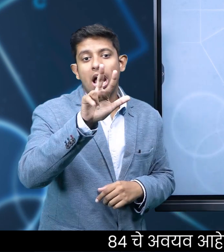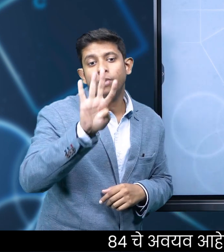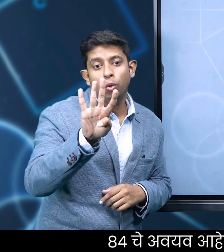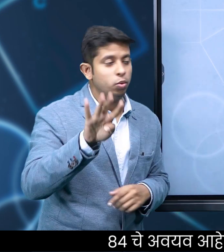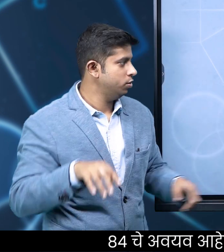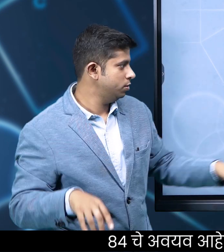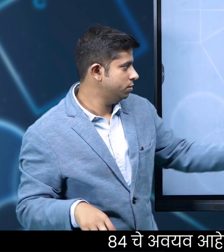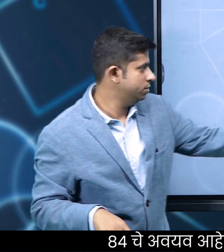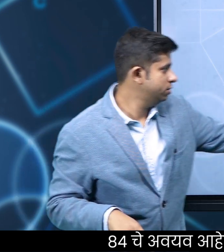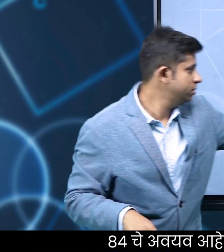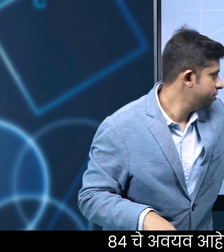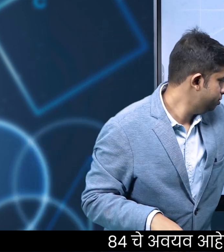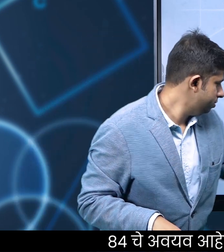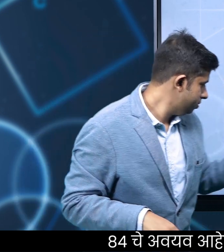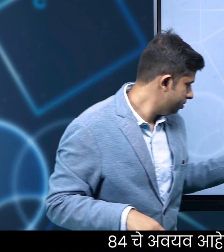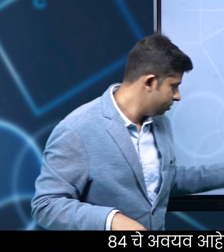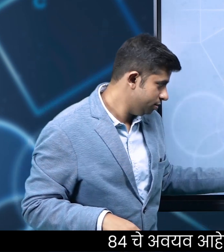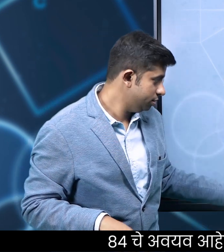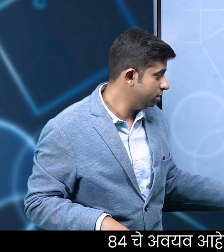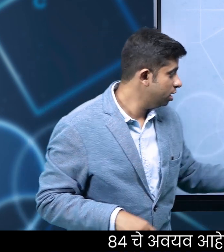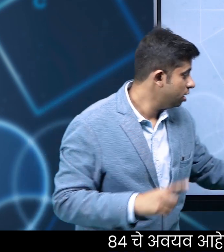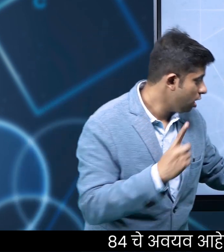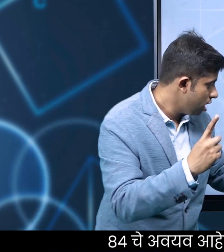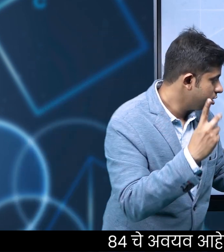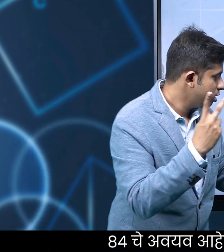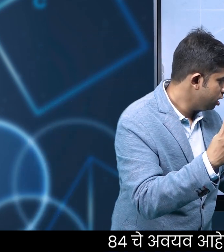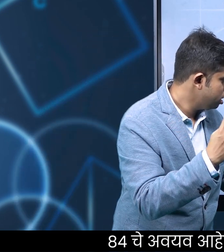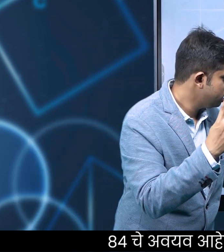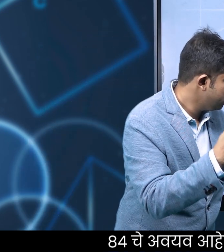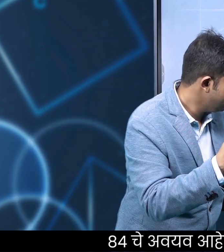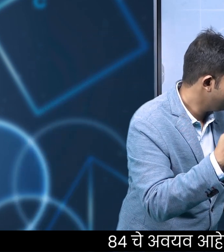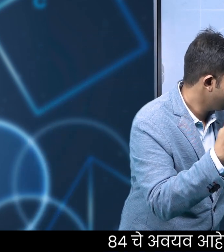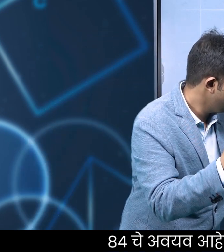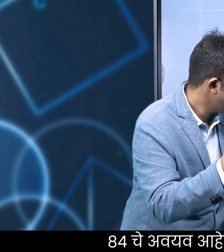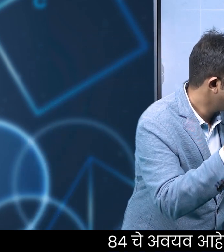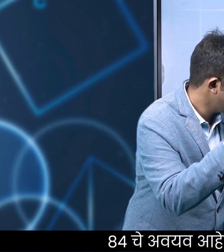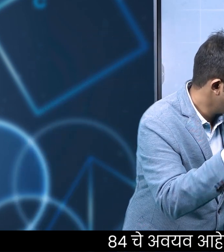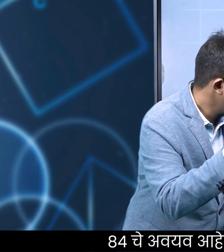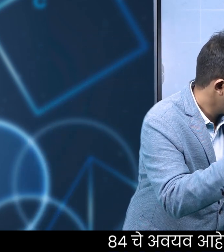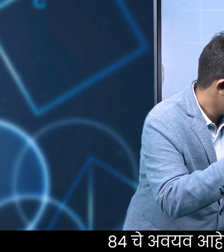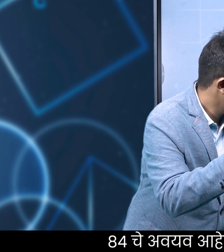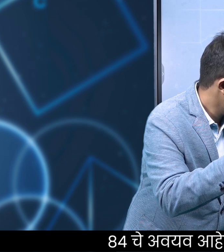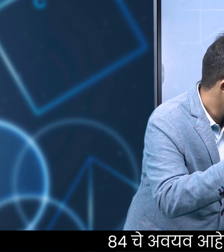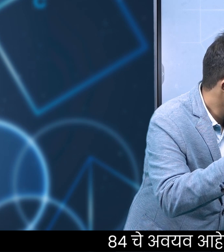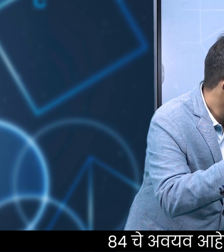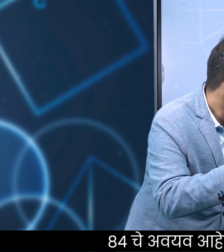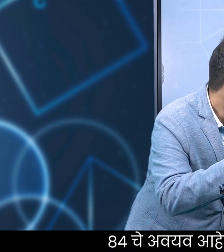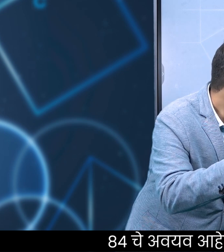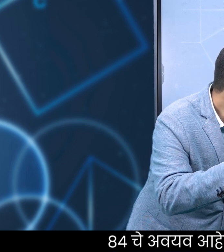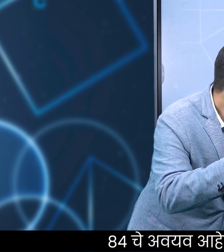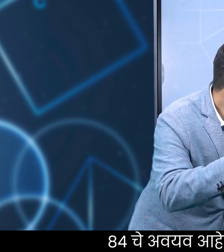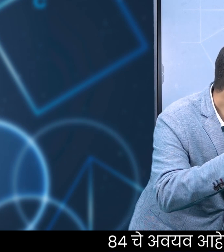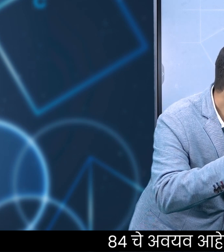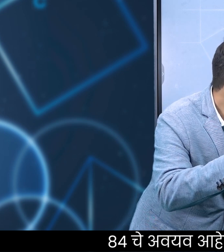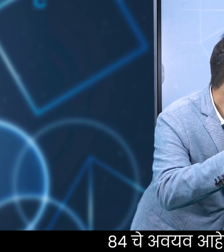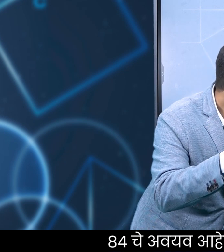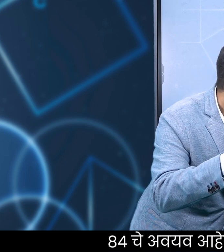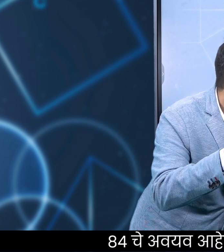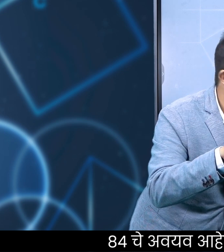84 चे घटक आहेत 1, 2, 3, 4, 6, 7, 12, 14, 21, 28, 42